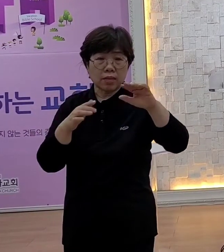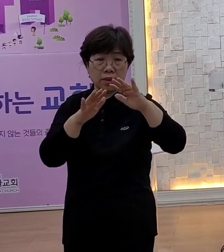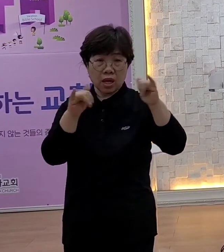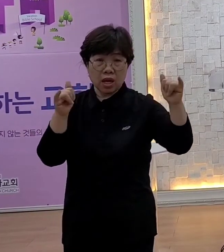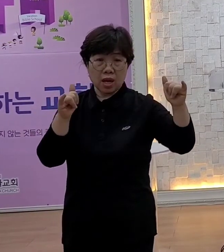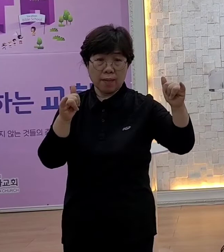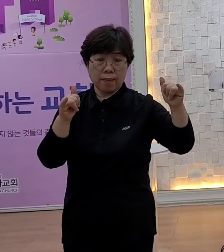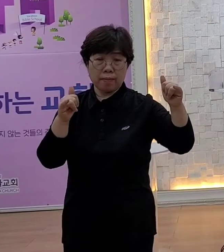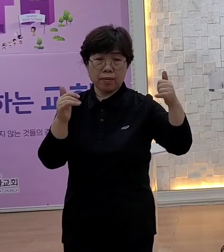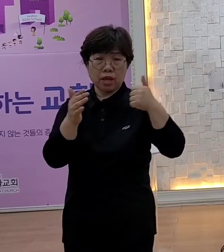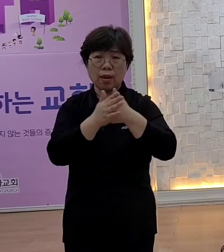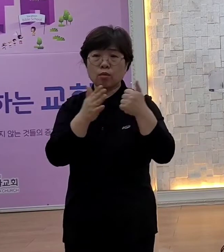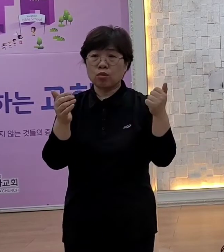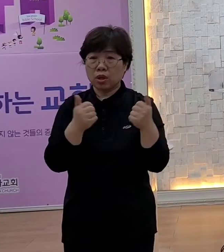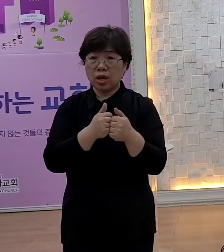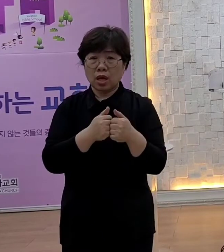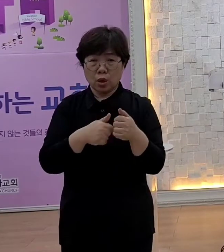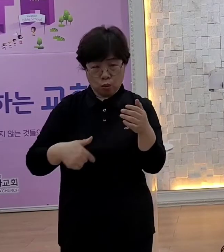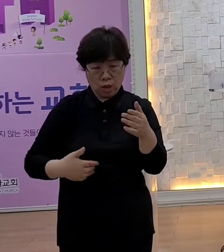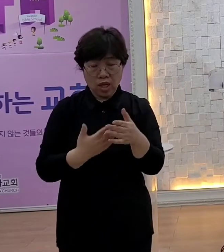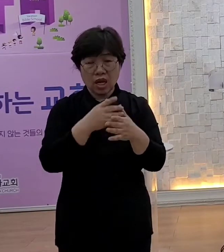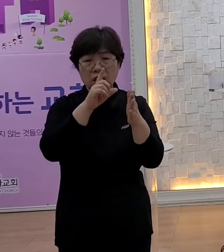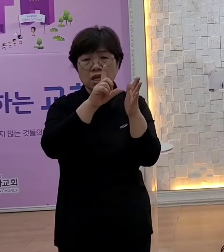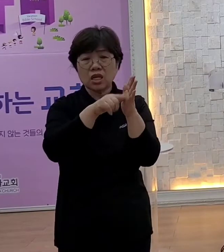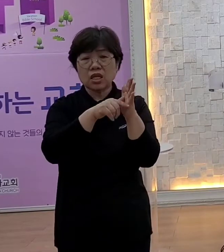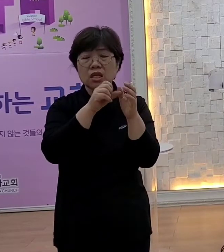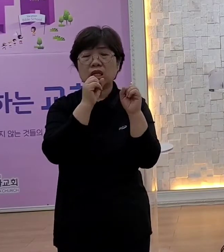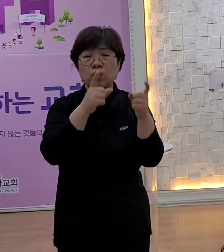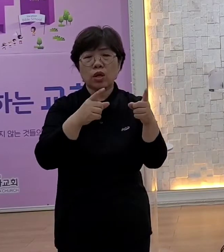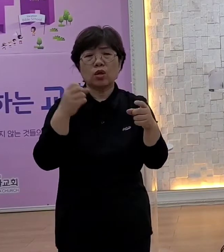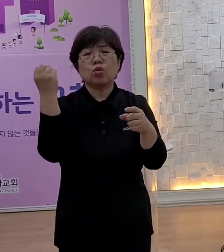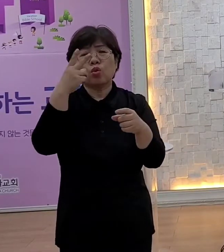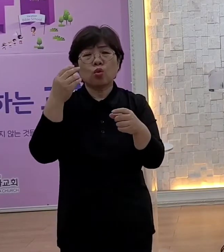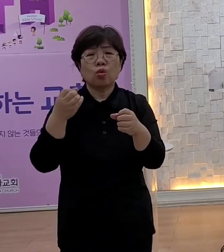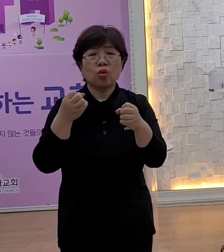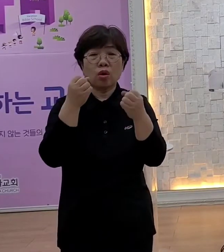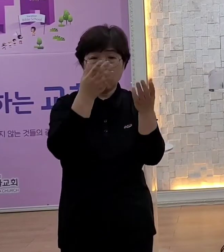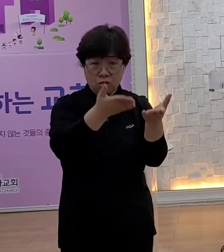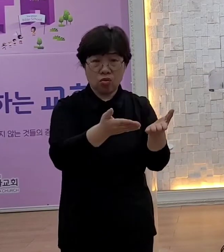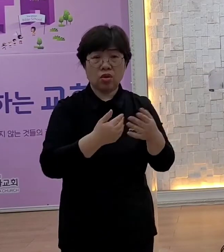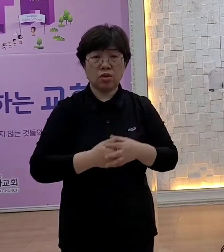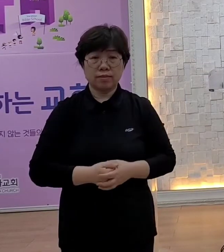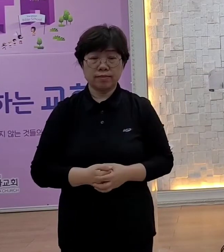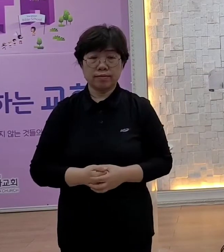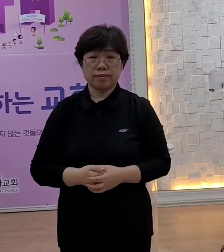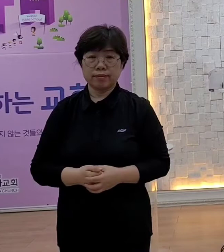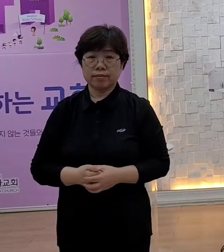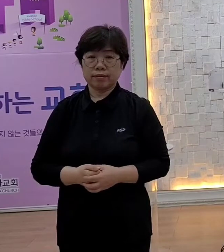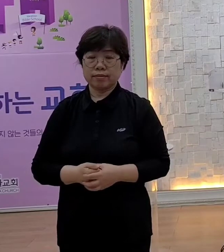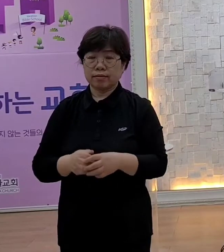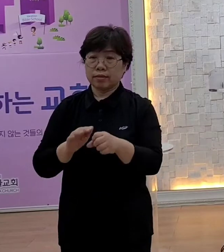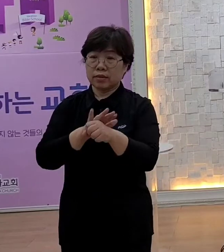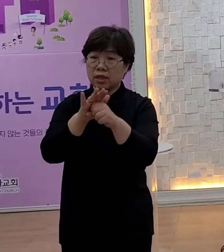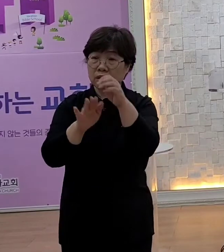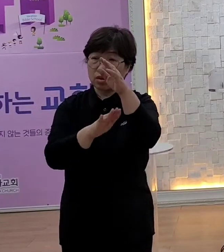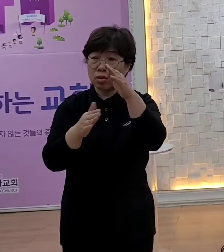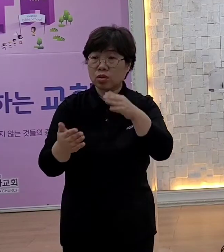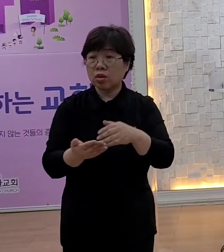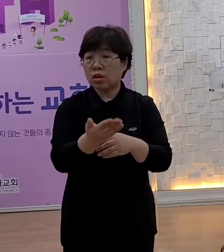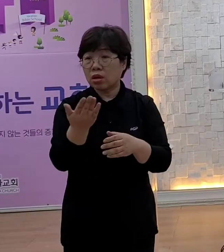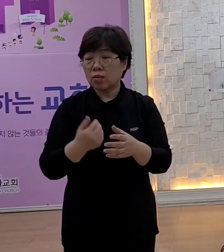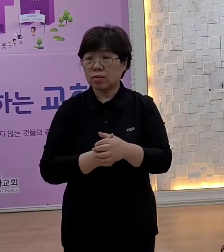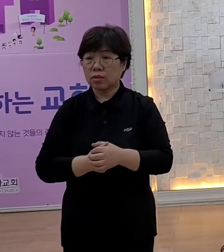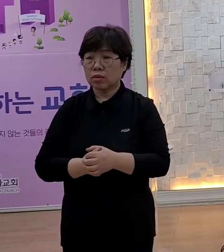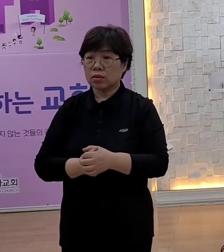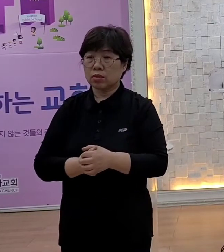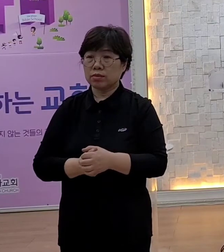어마어마한 숫자 때문에, 사람 때문에, 한 영혼. 사랑하는 성도 여러분, 자, 이걸 우리에게 오늘